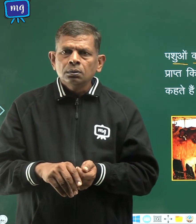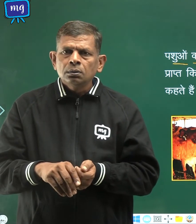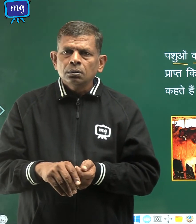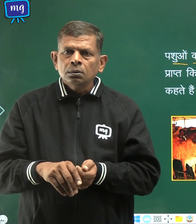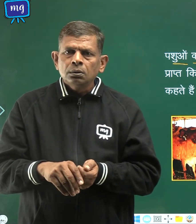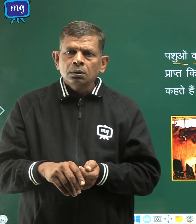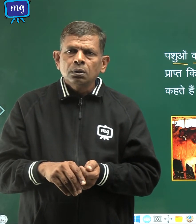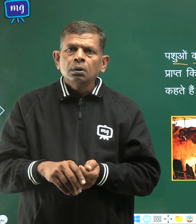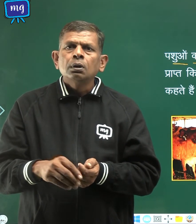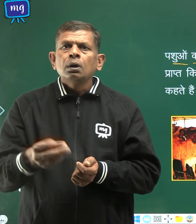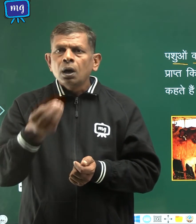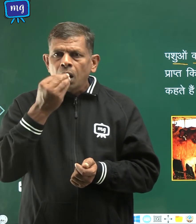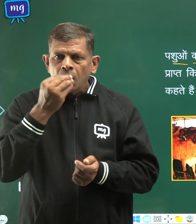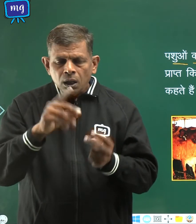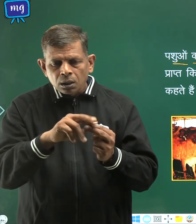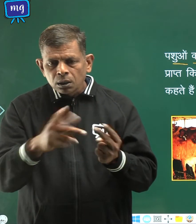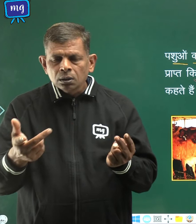भी खाद्य पदार्थ